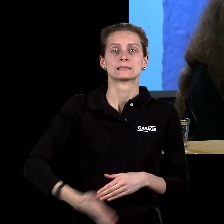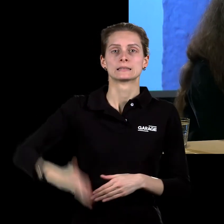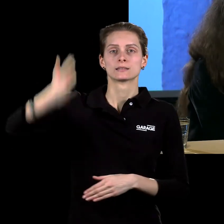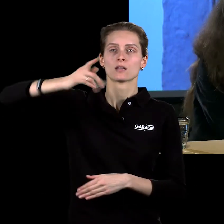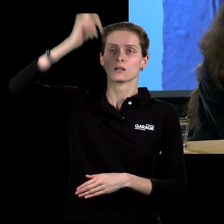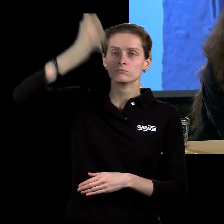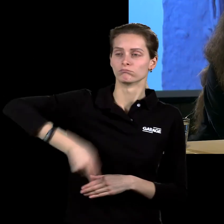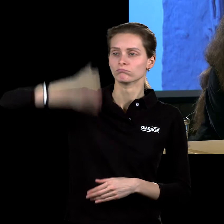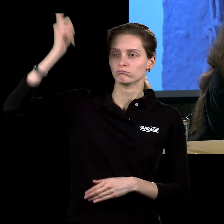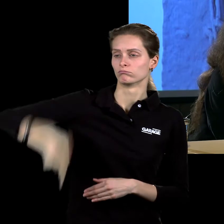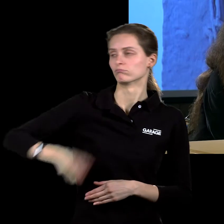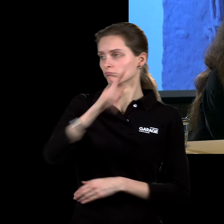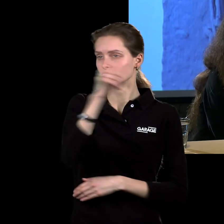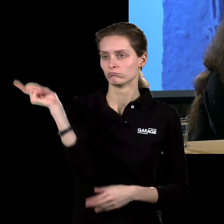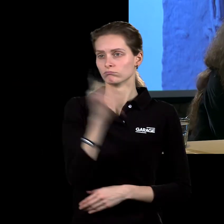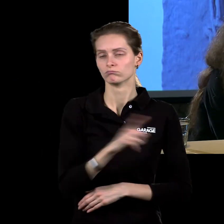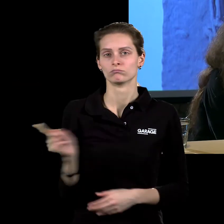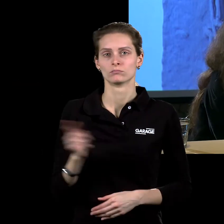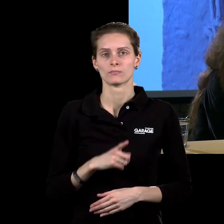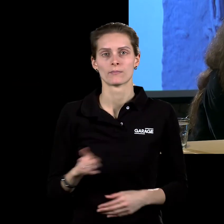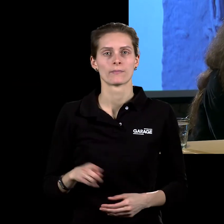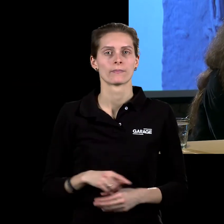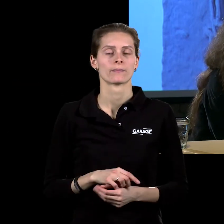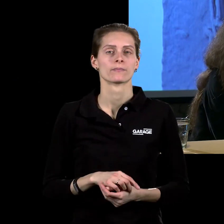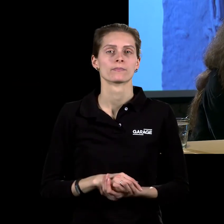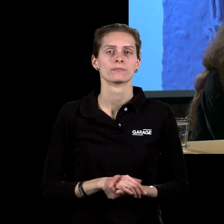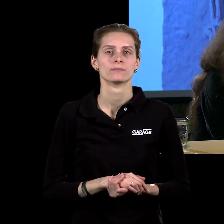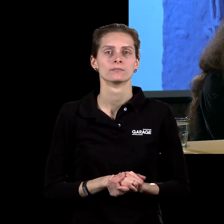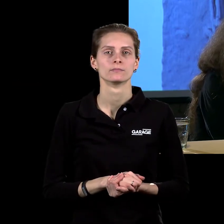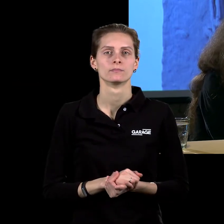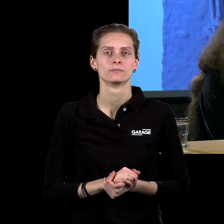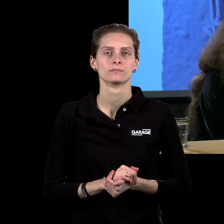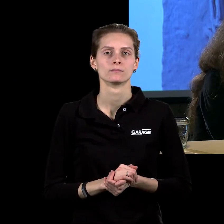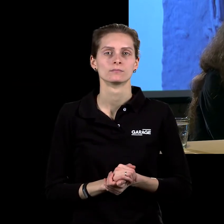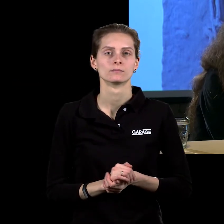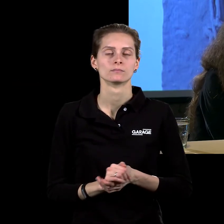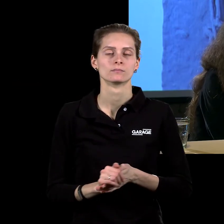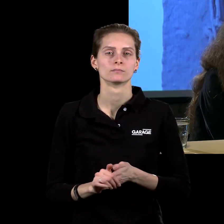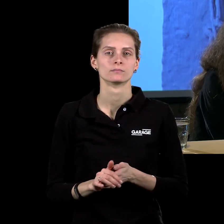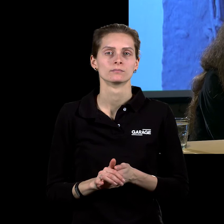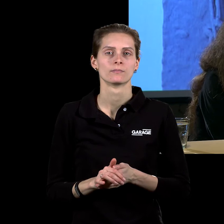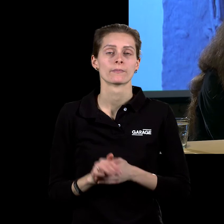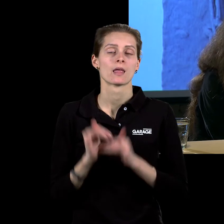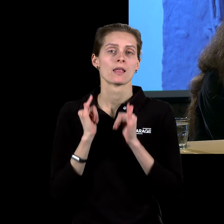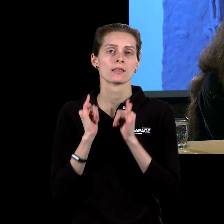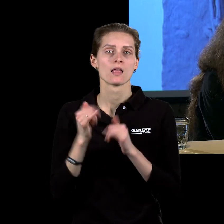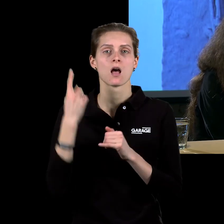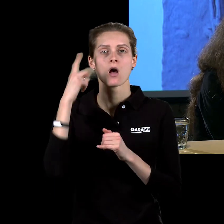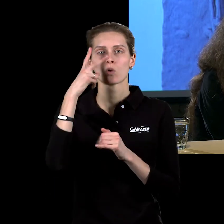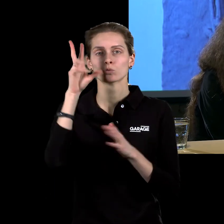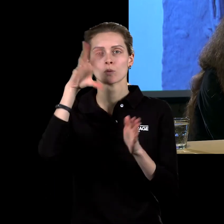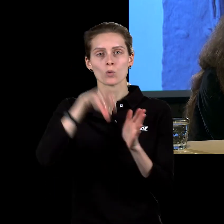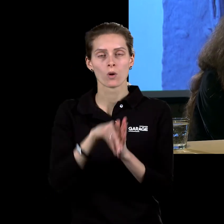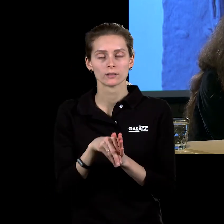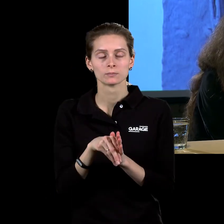А у Левит автор параграфов о концептуальном искусстве, программного текста уже для концептуализма, в котором